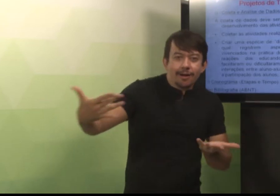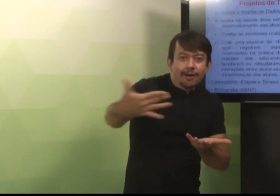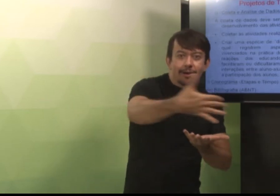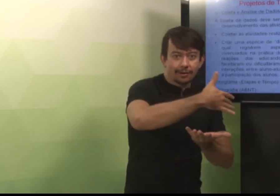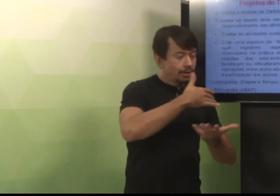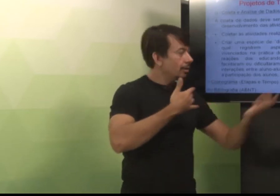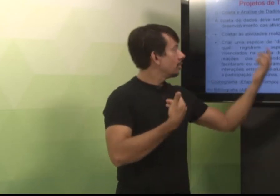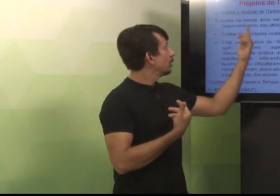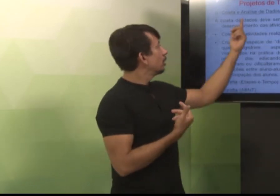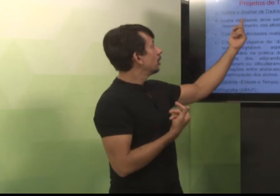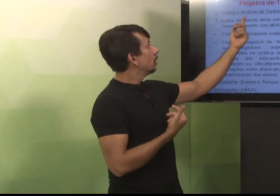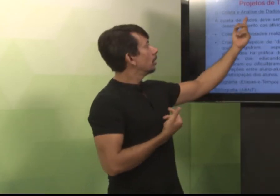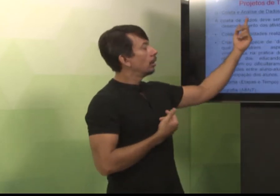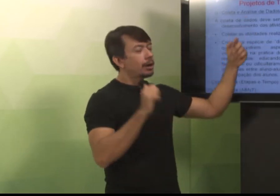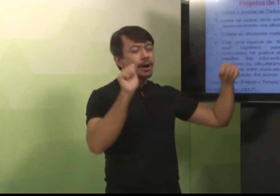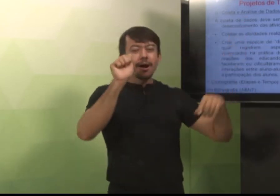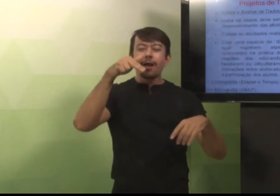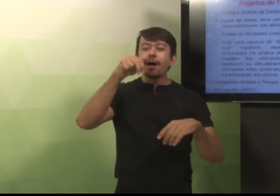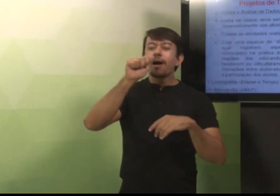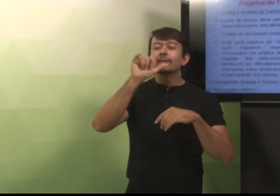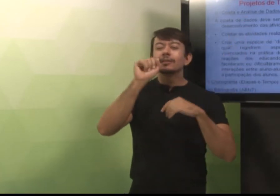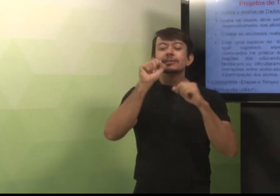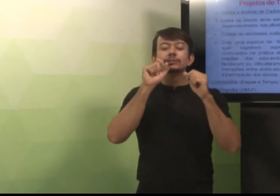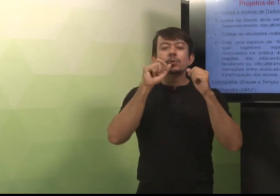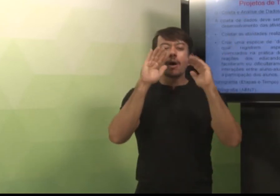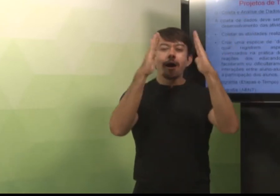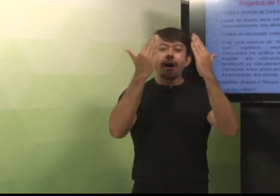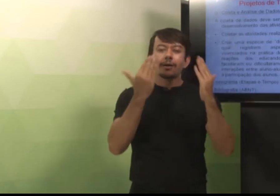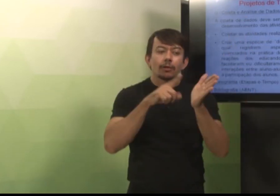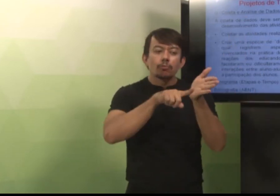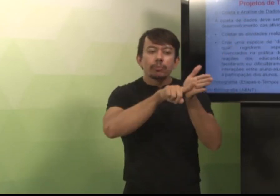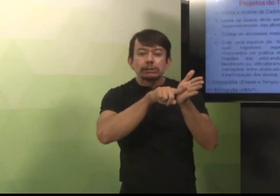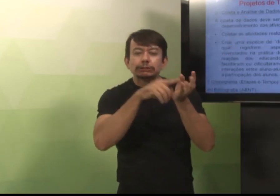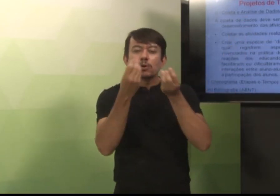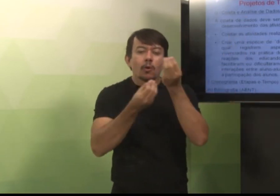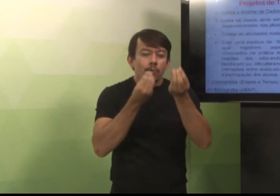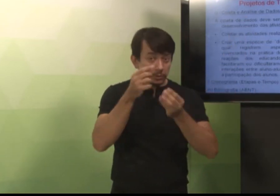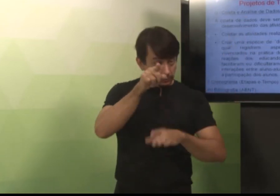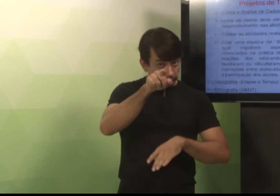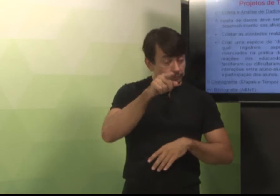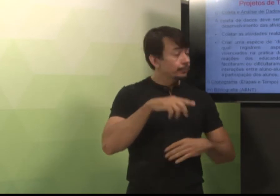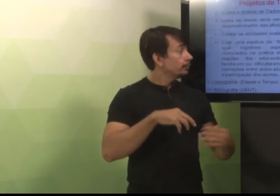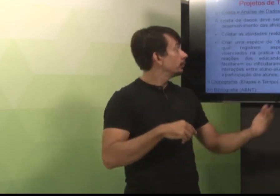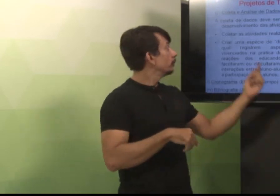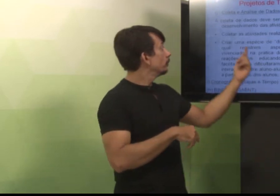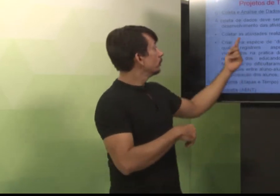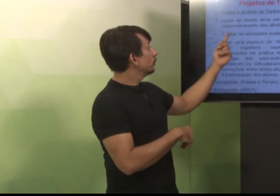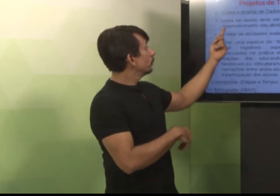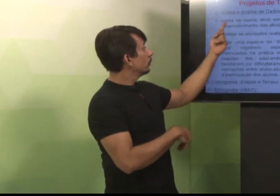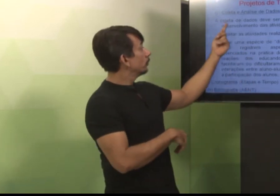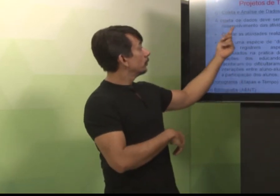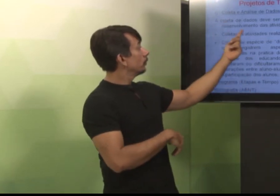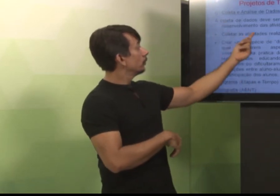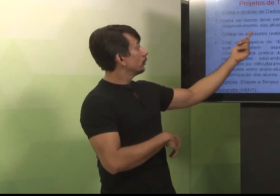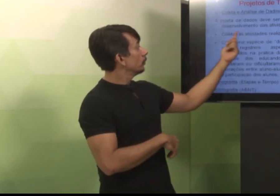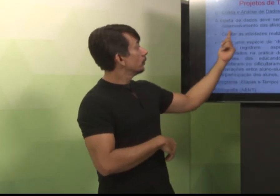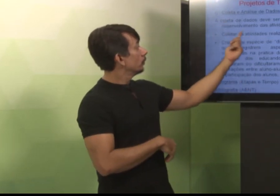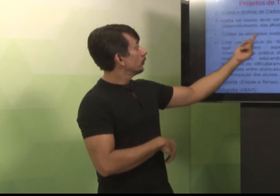para análise. Então, você vai fazer, na sua pesquisa, você vai fazer comparações. Vejam,